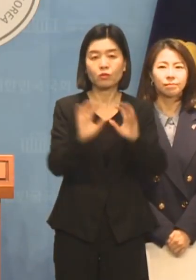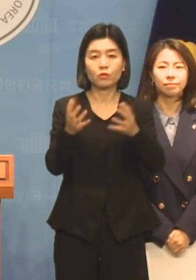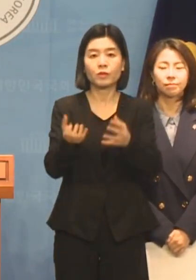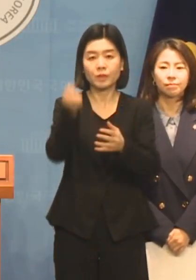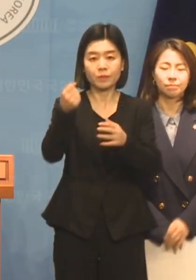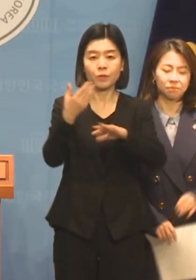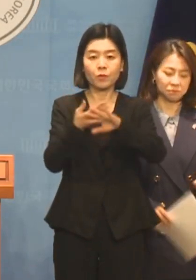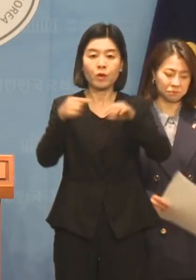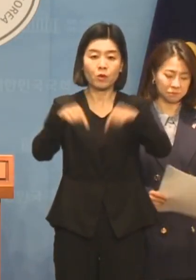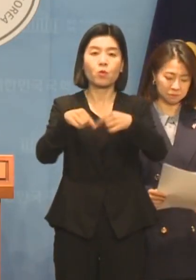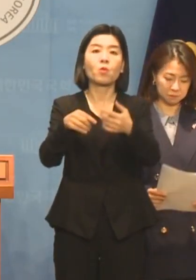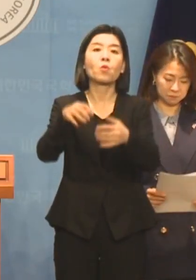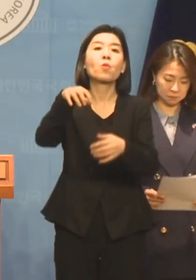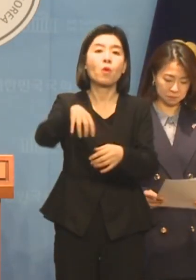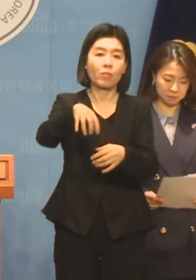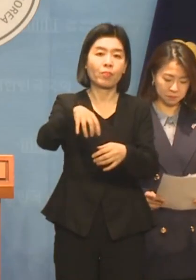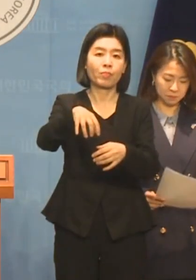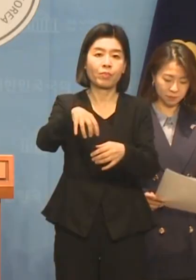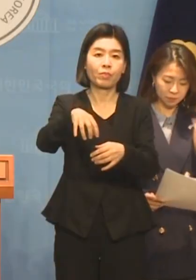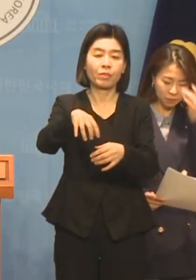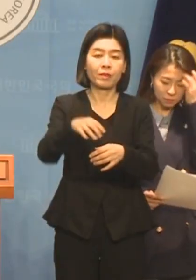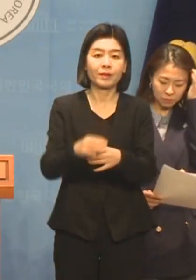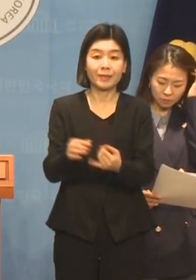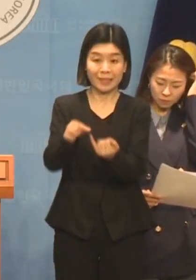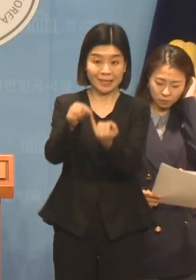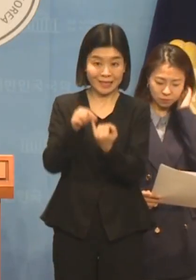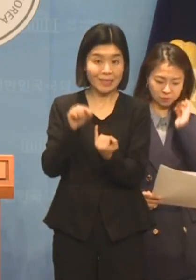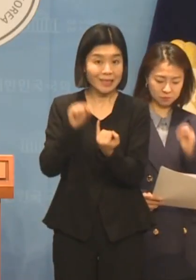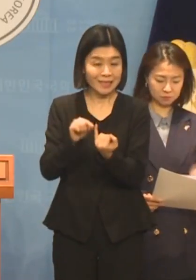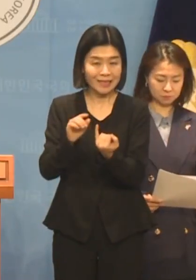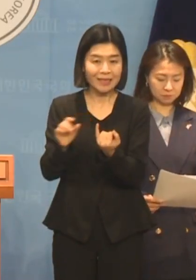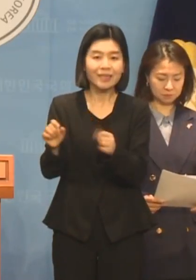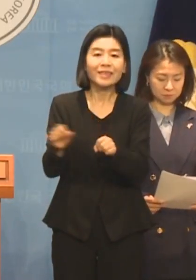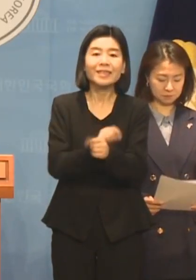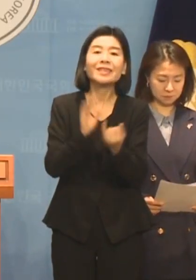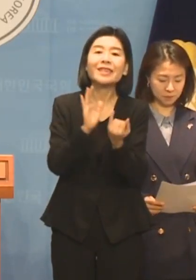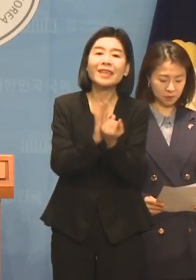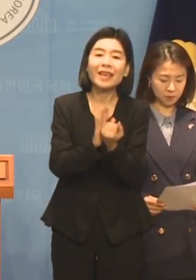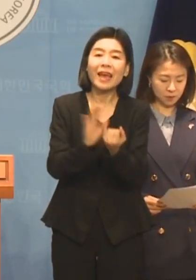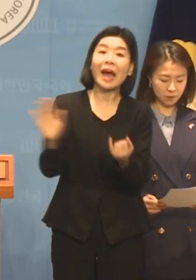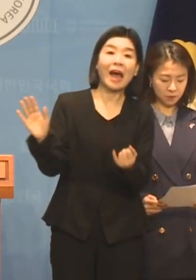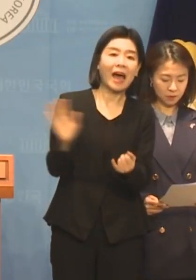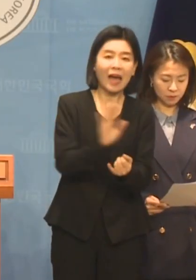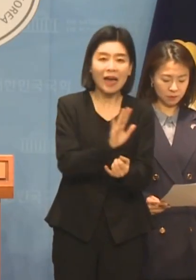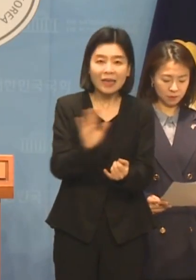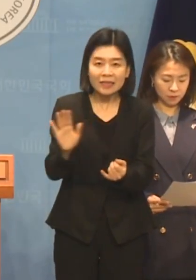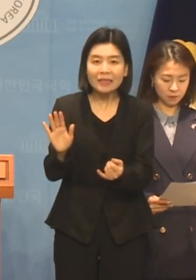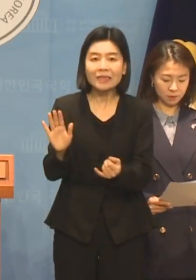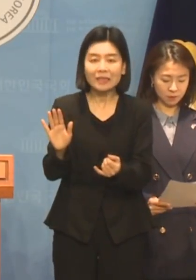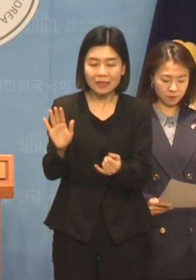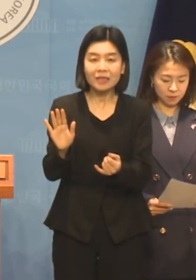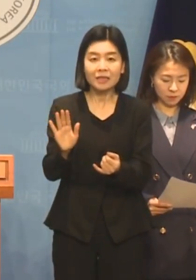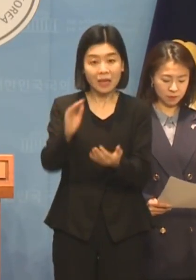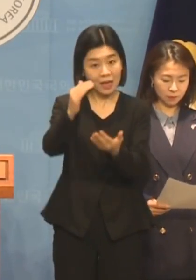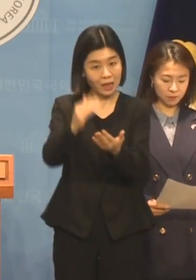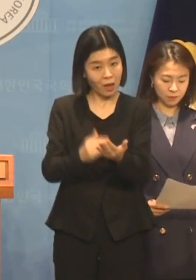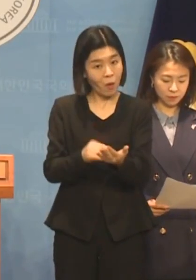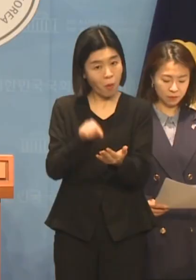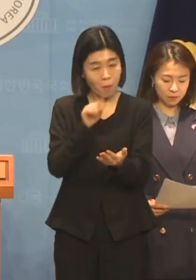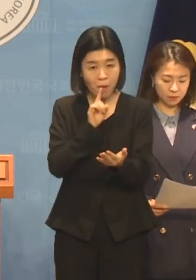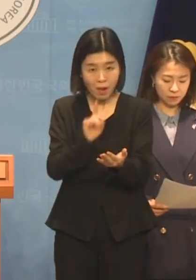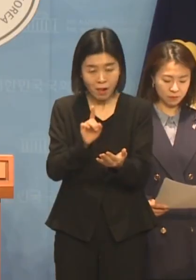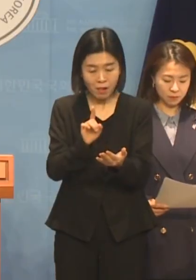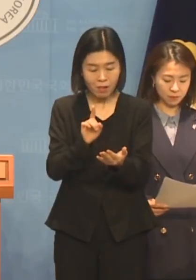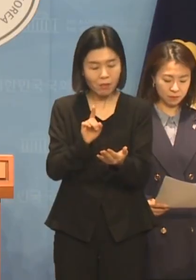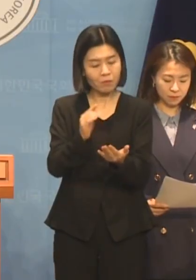국립외교원에서 특혜가 아니다, 유연한 잣대를 갖다 댄 것이 아니다라고 하는 차원에서